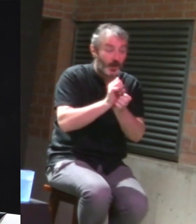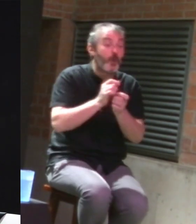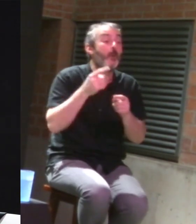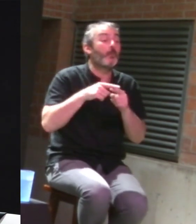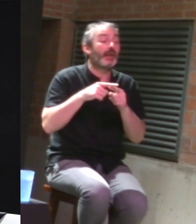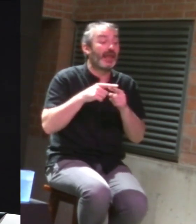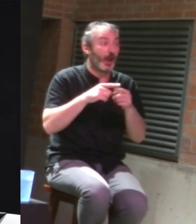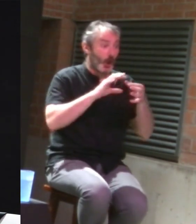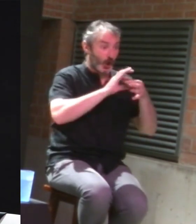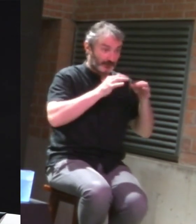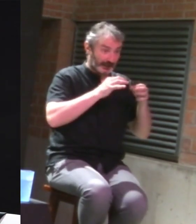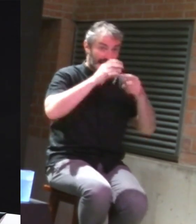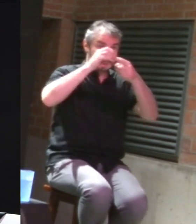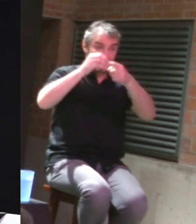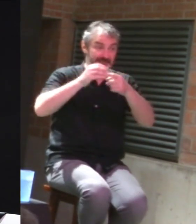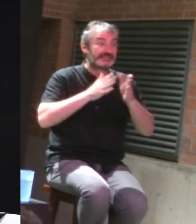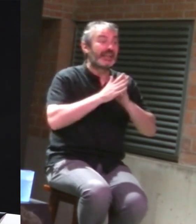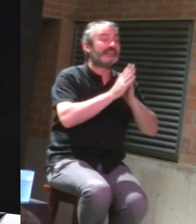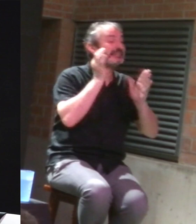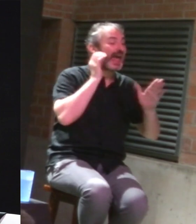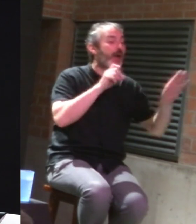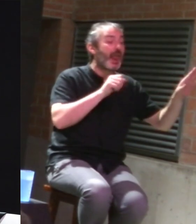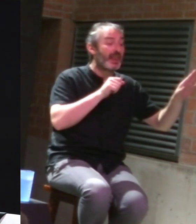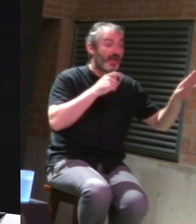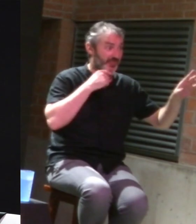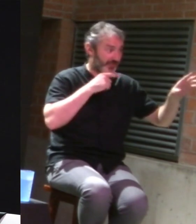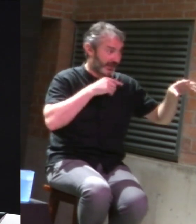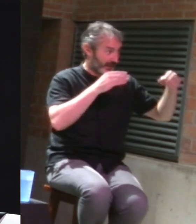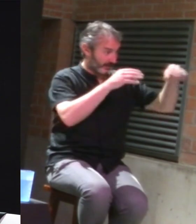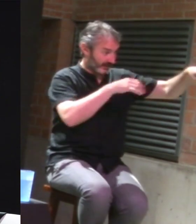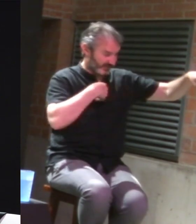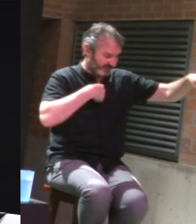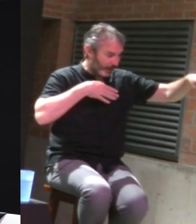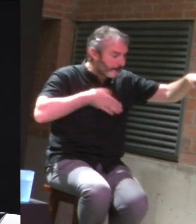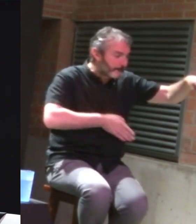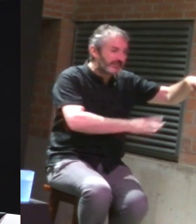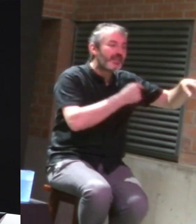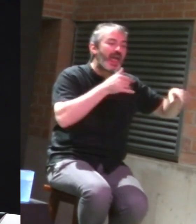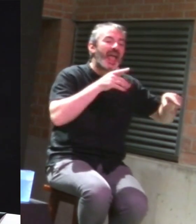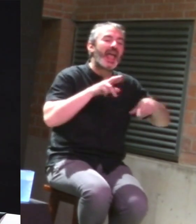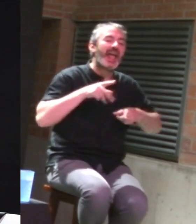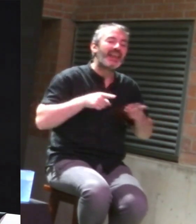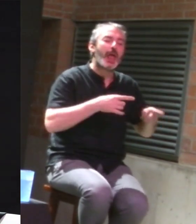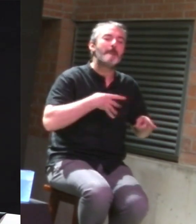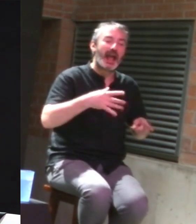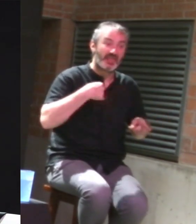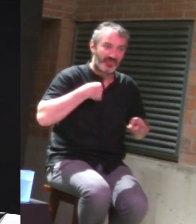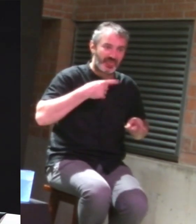que hi havia entre Hospitalet i Sants i Santa Eulàlia, on havien de passar la Riera Blanca per on baixava l'aigua cada